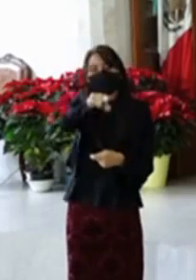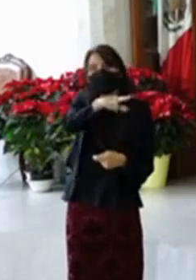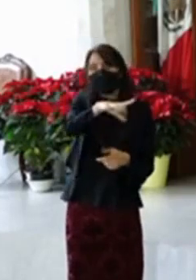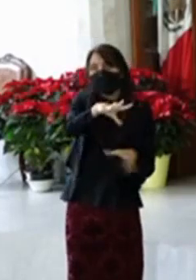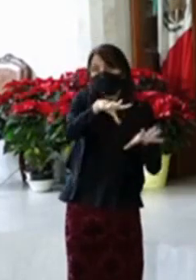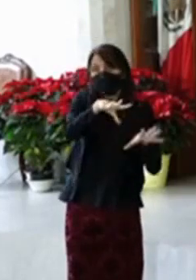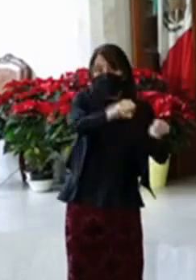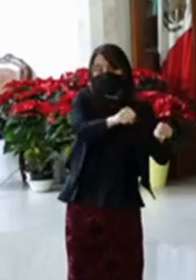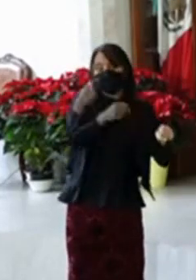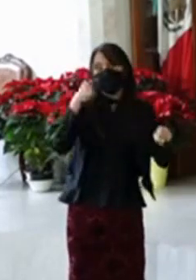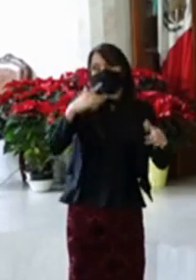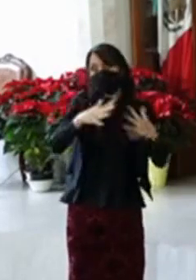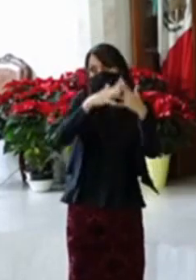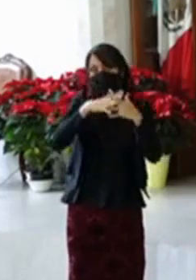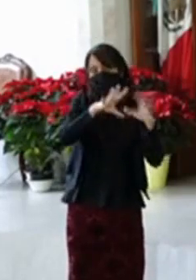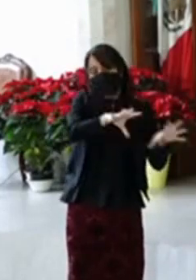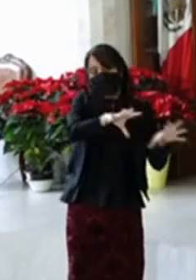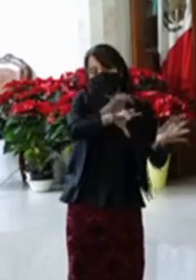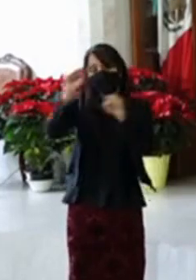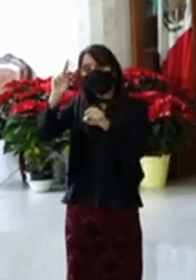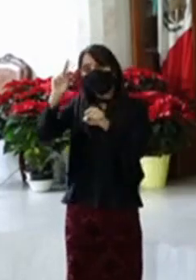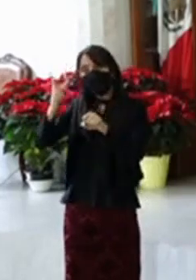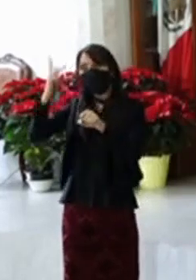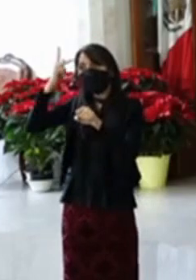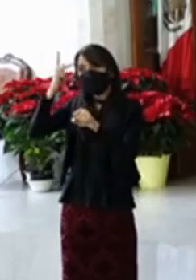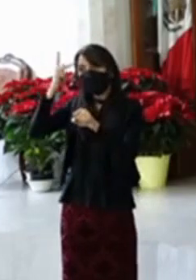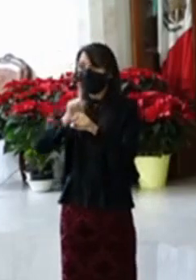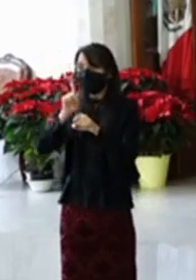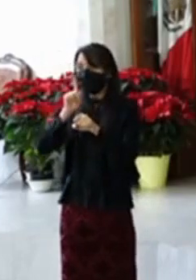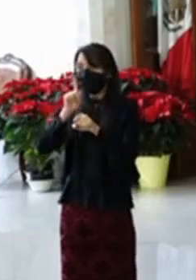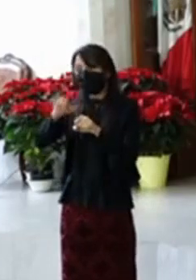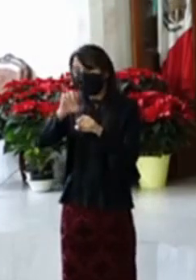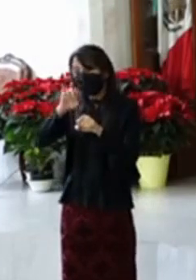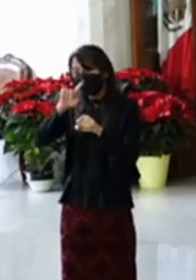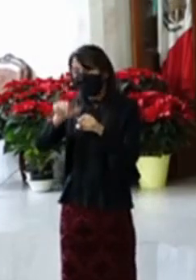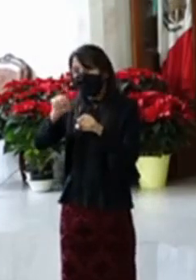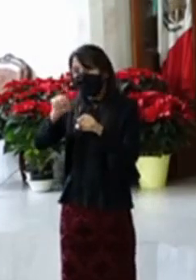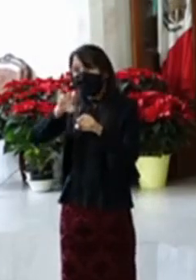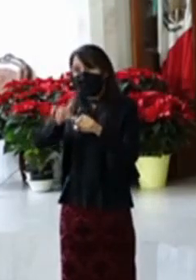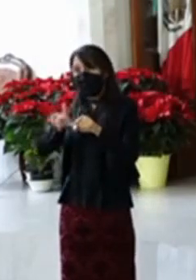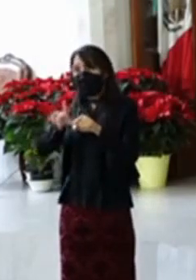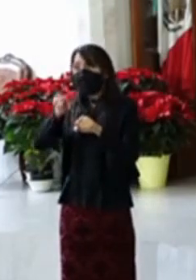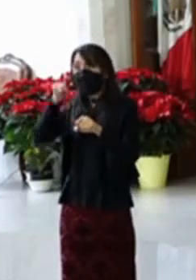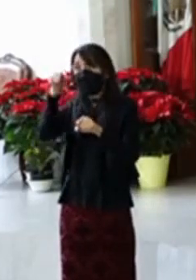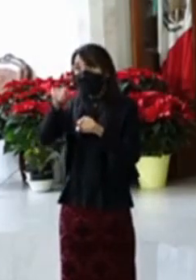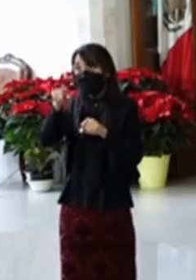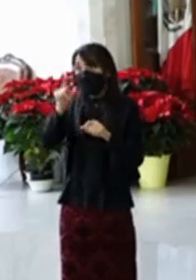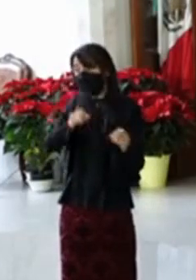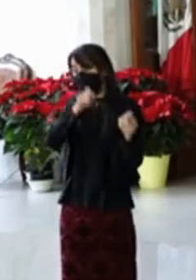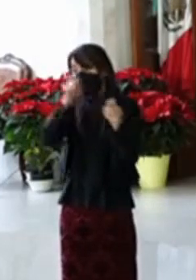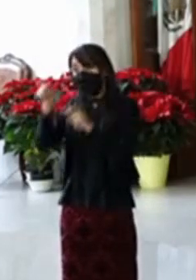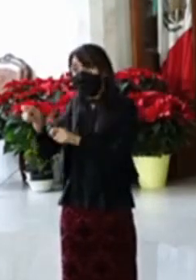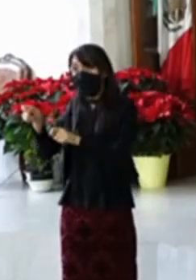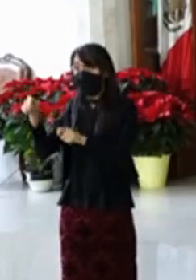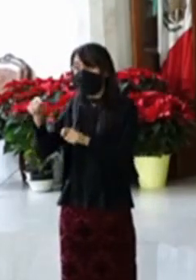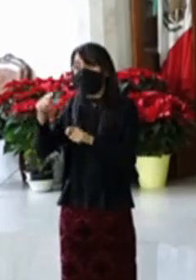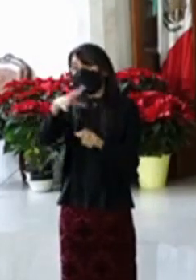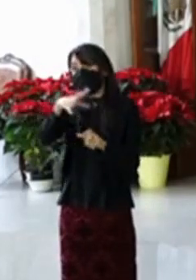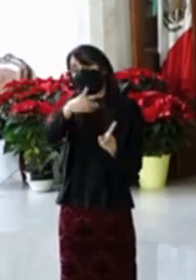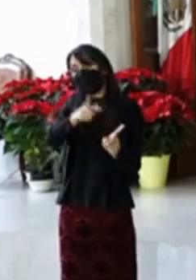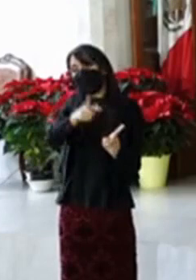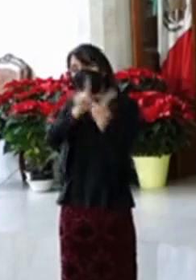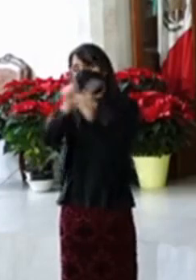a la famosa princesa Jezabel, aquello fue completamente la ruina